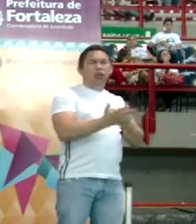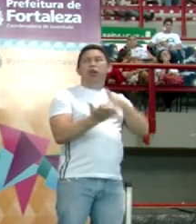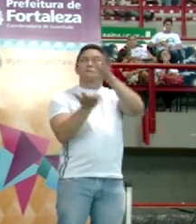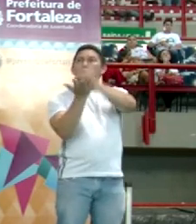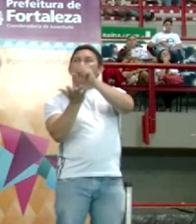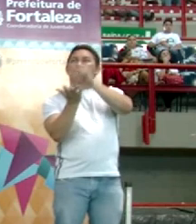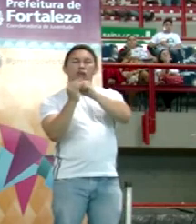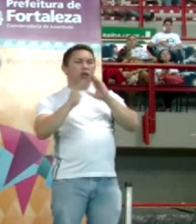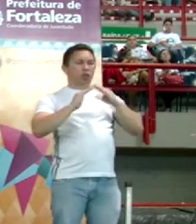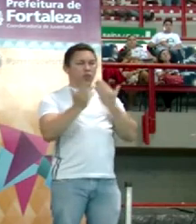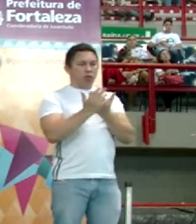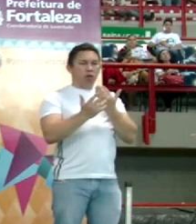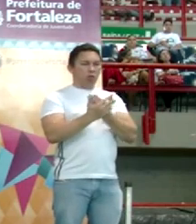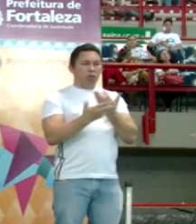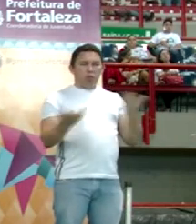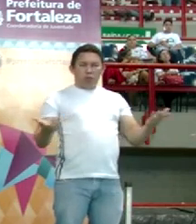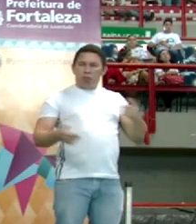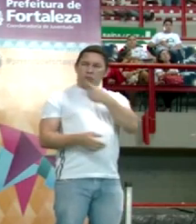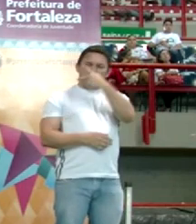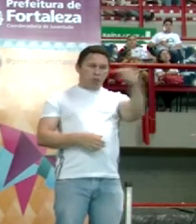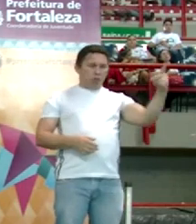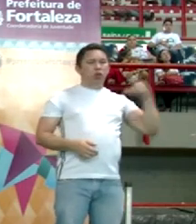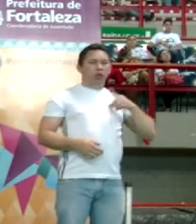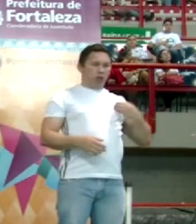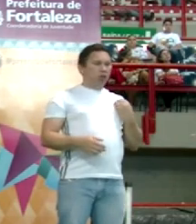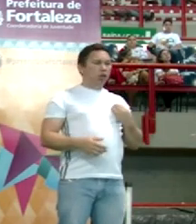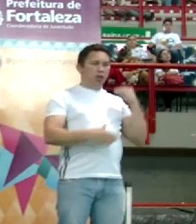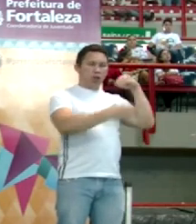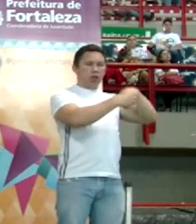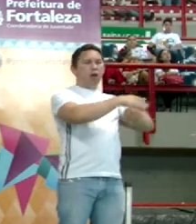anotações. Não? Todo mundo tem.